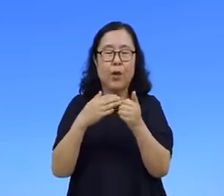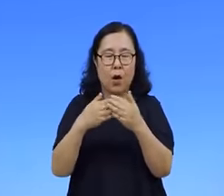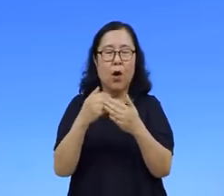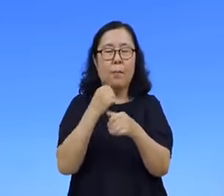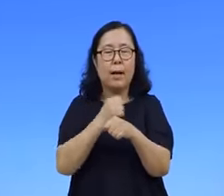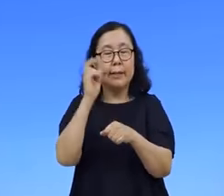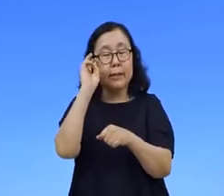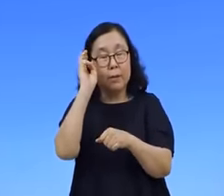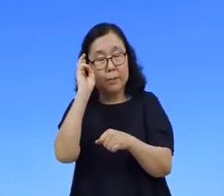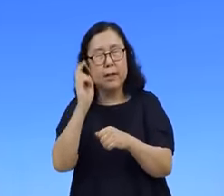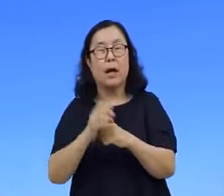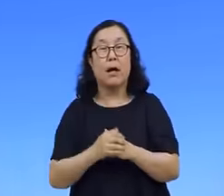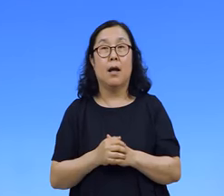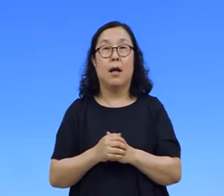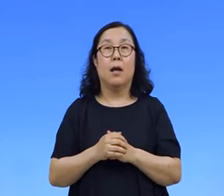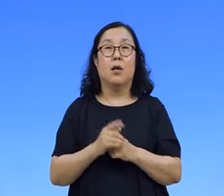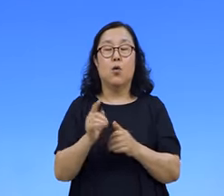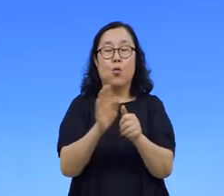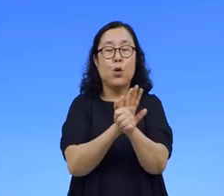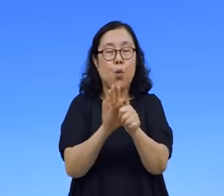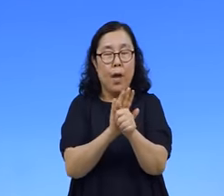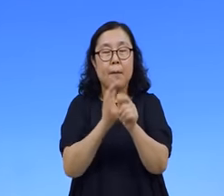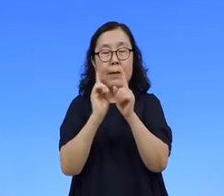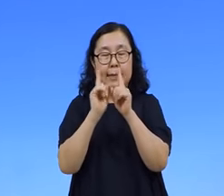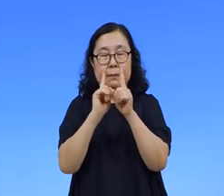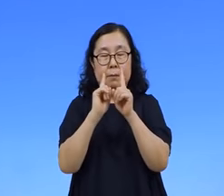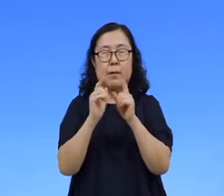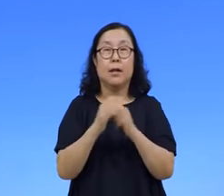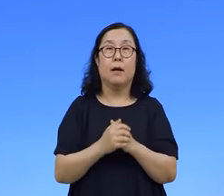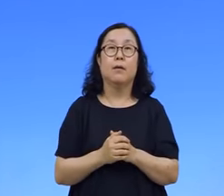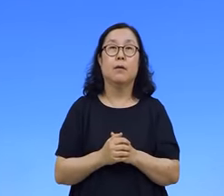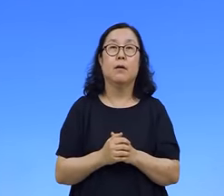경험하실 거예요. 이 말씀은, 이건 위로의 말씀이에요.